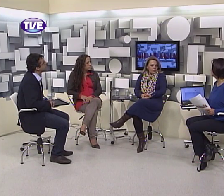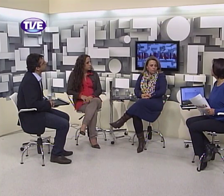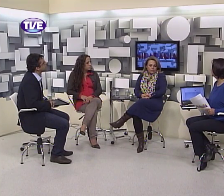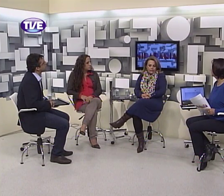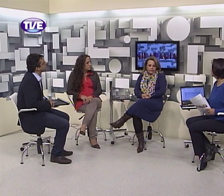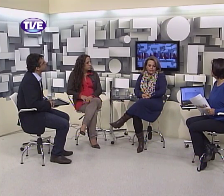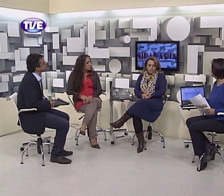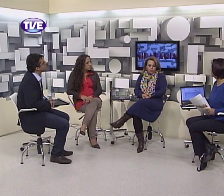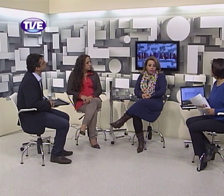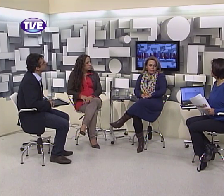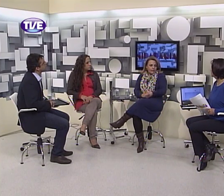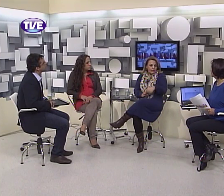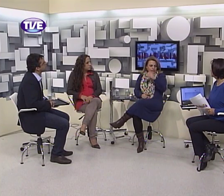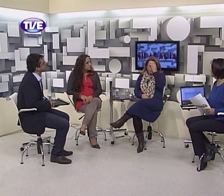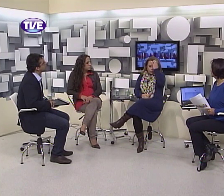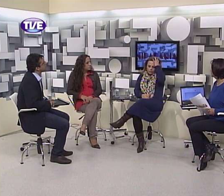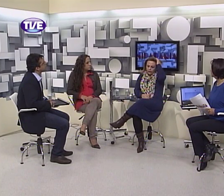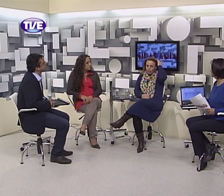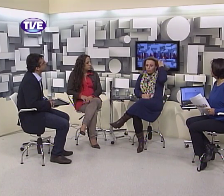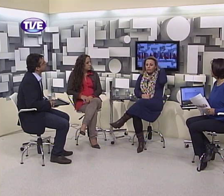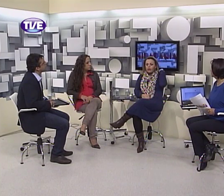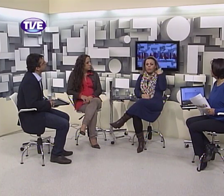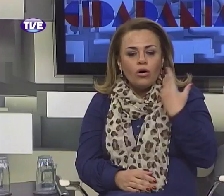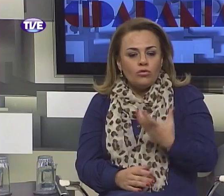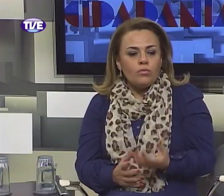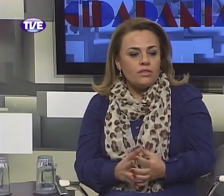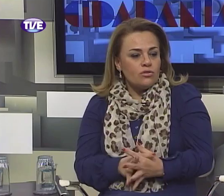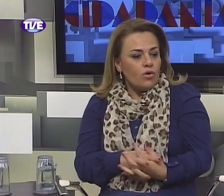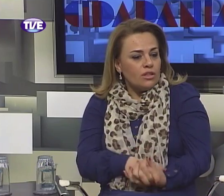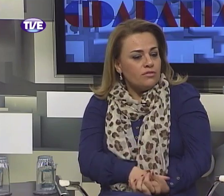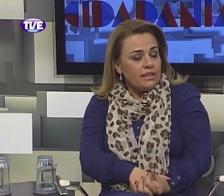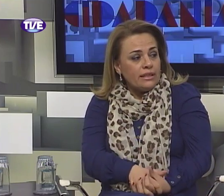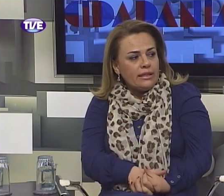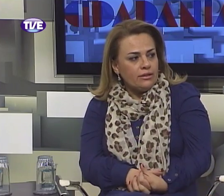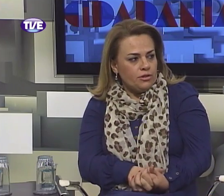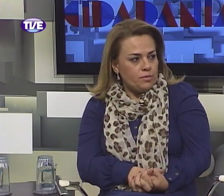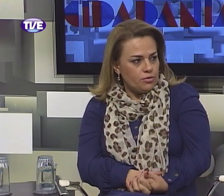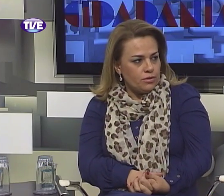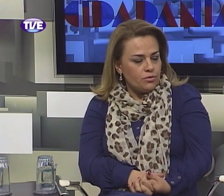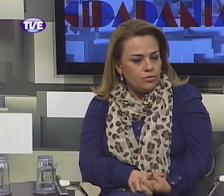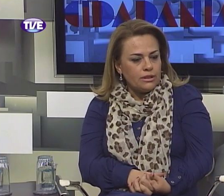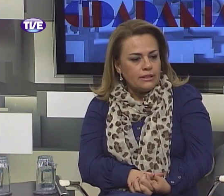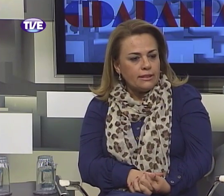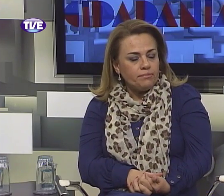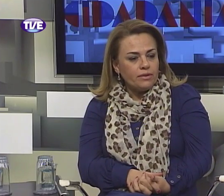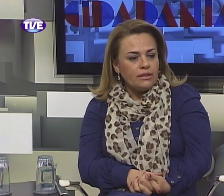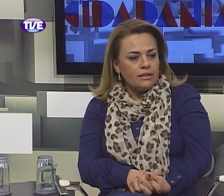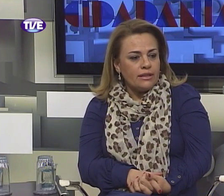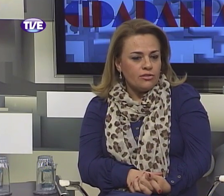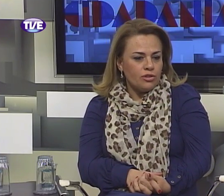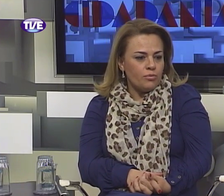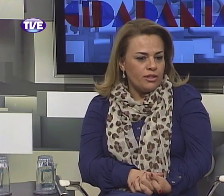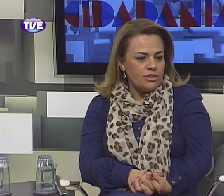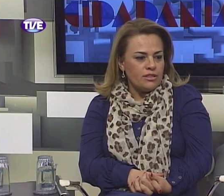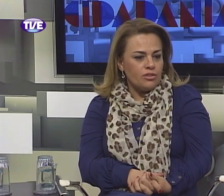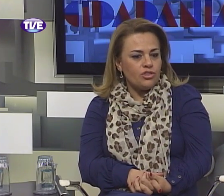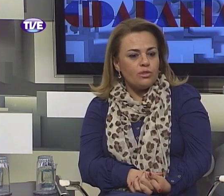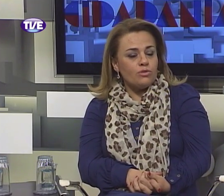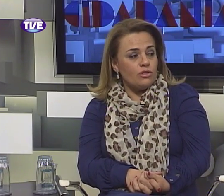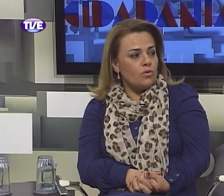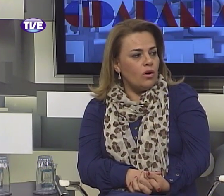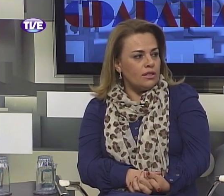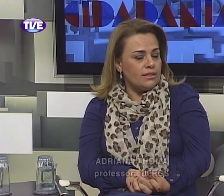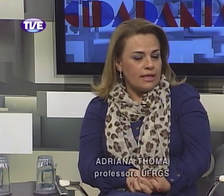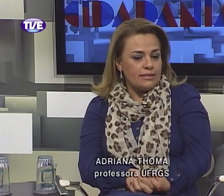uma discussão histórica em relação ao modo como as escolas vêm atendendo as pessoas surdas, né? Tradicionalmente, assim,